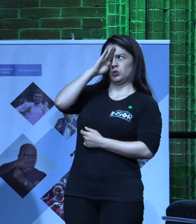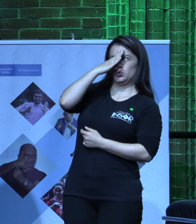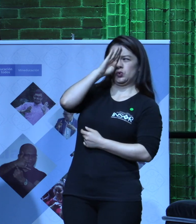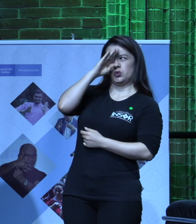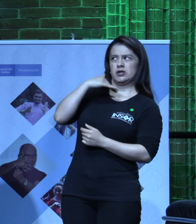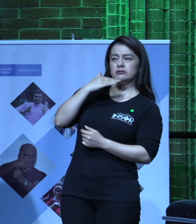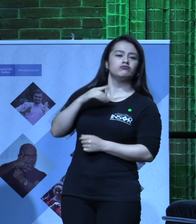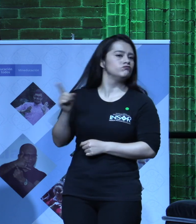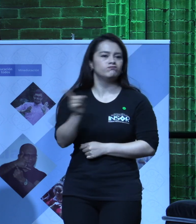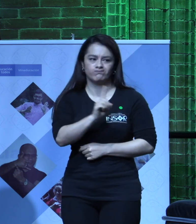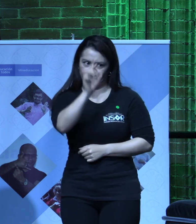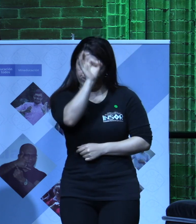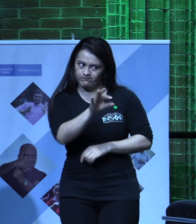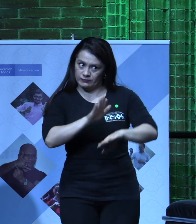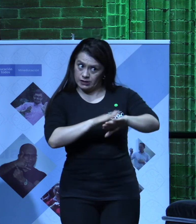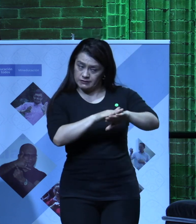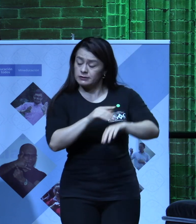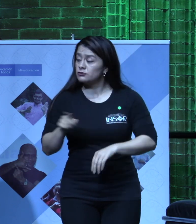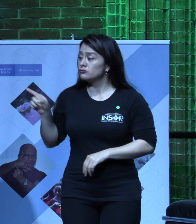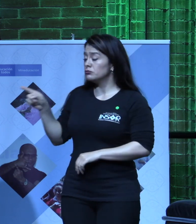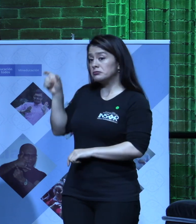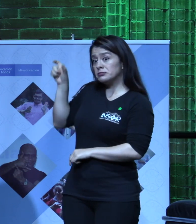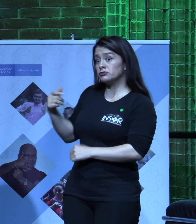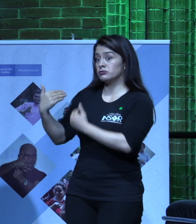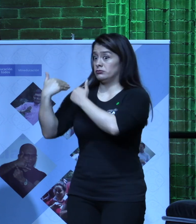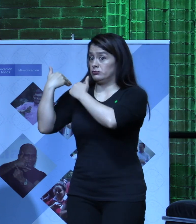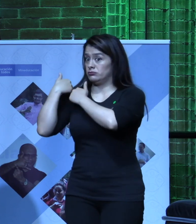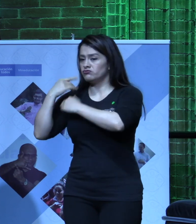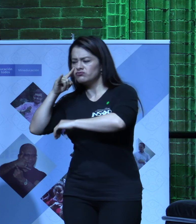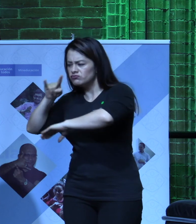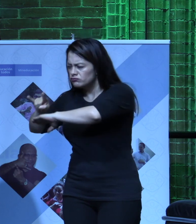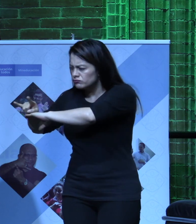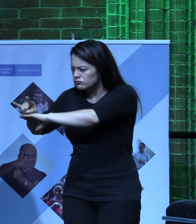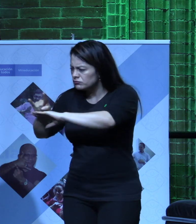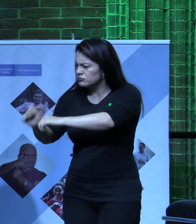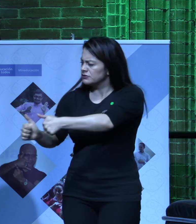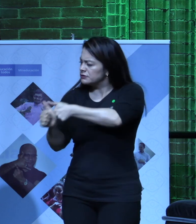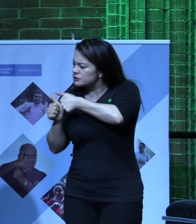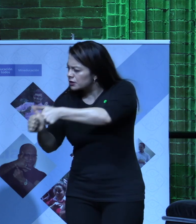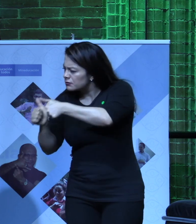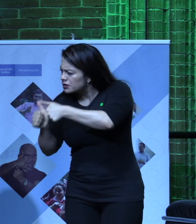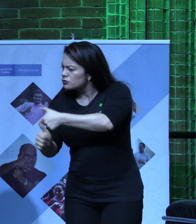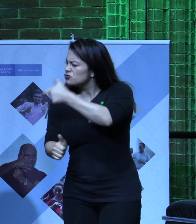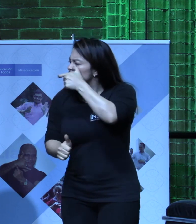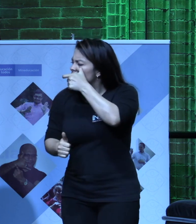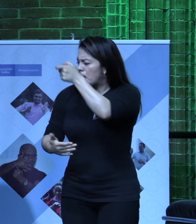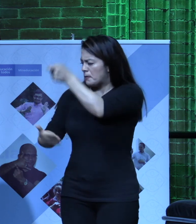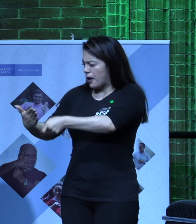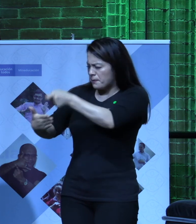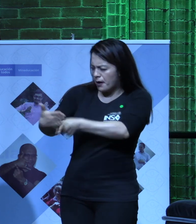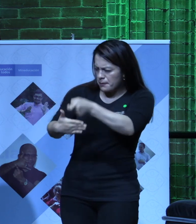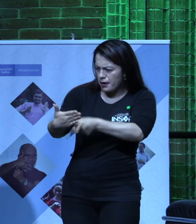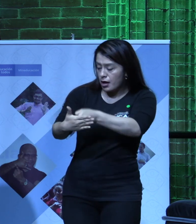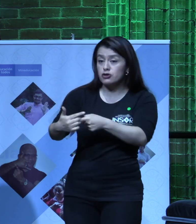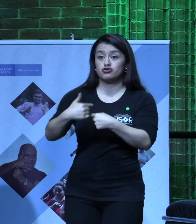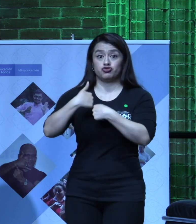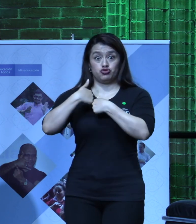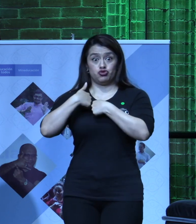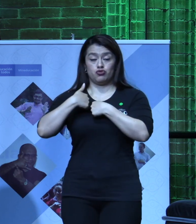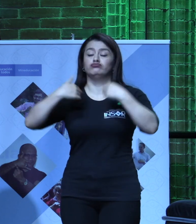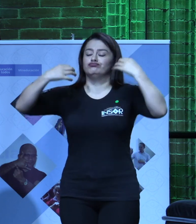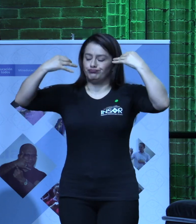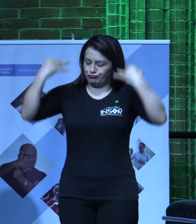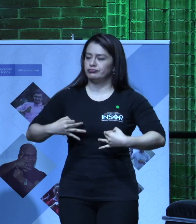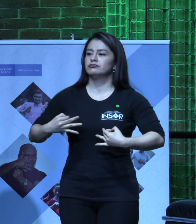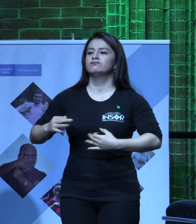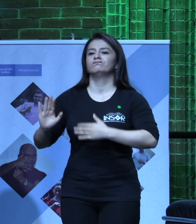de control interno, a través de la realización de seguimientos y de auditorías, seré